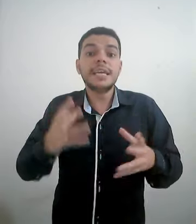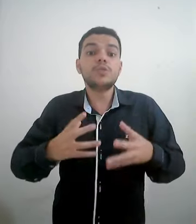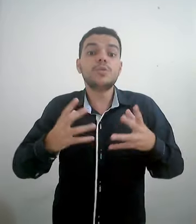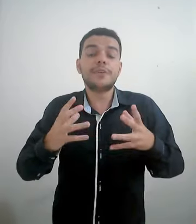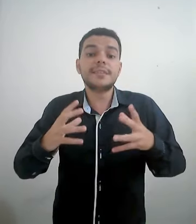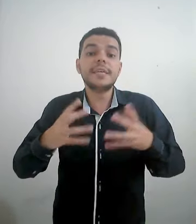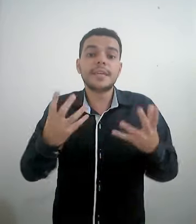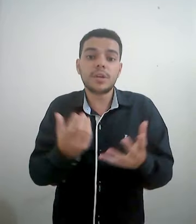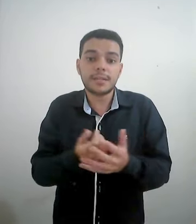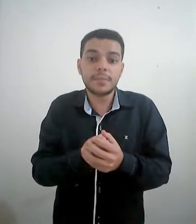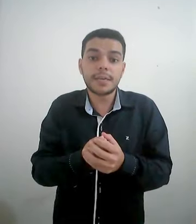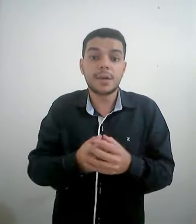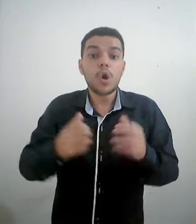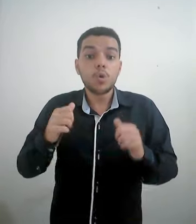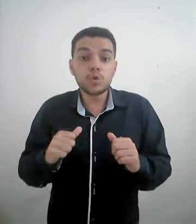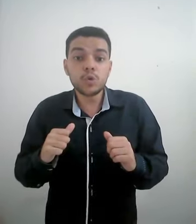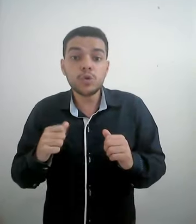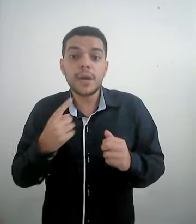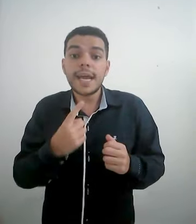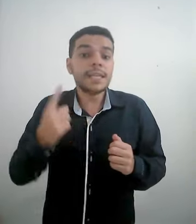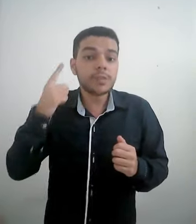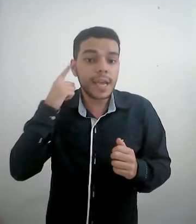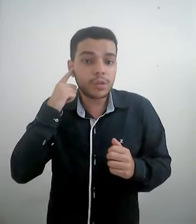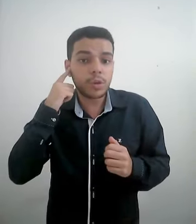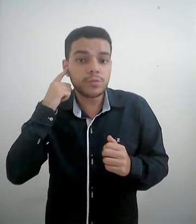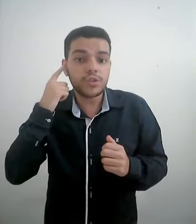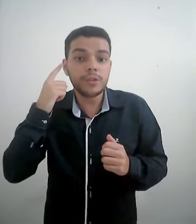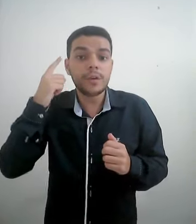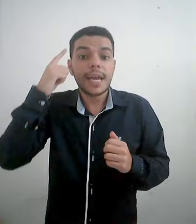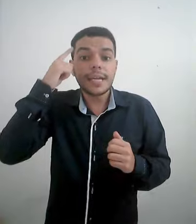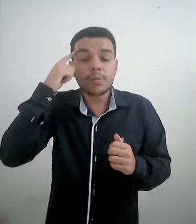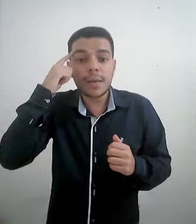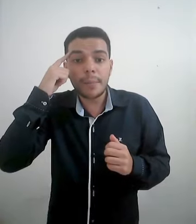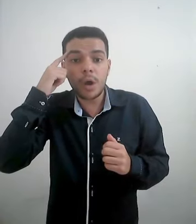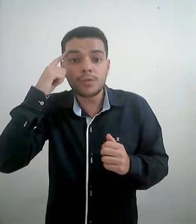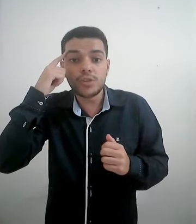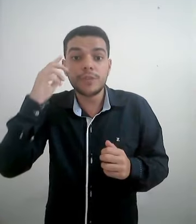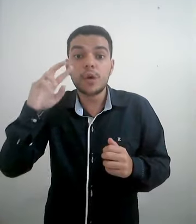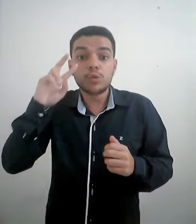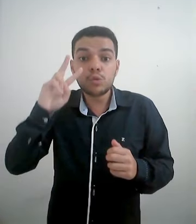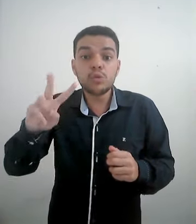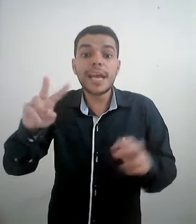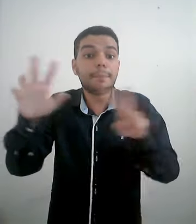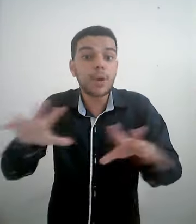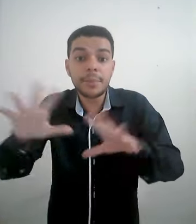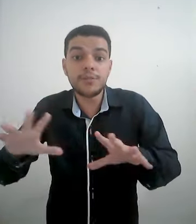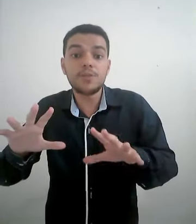isso facilita a nossa assimilação. O surdo, ele não tem retorno auditivo, ele não tem memória auditiva. Tudo dele é puramente